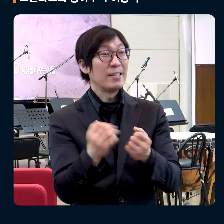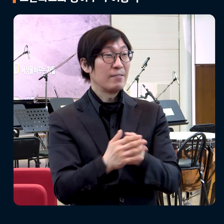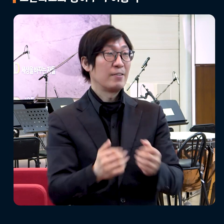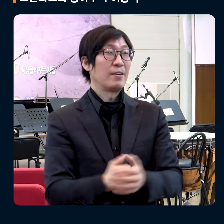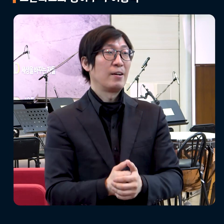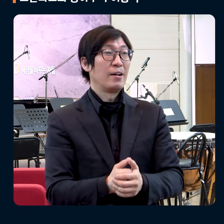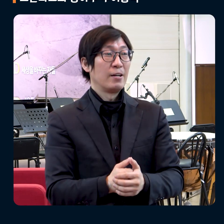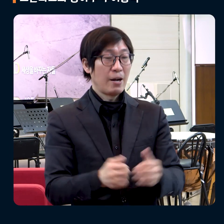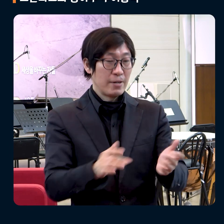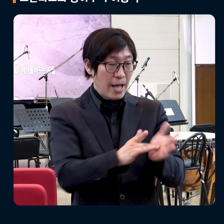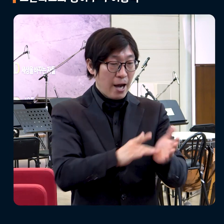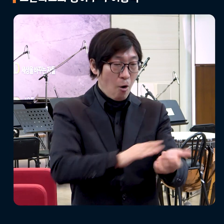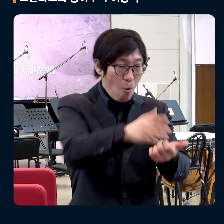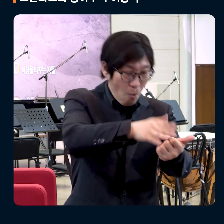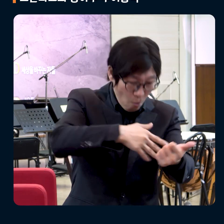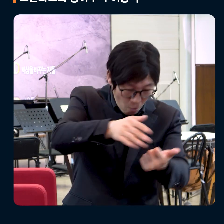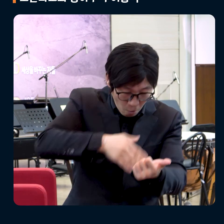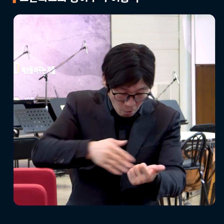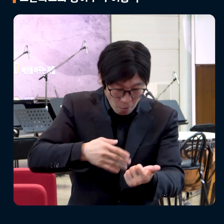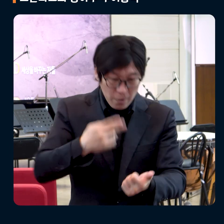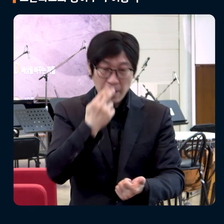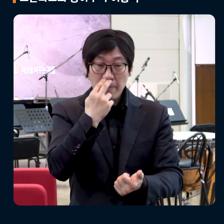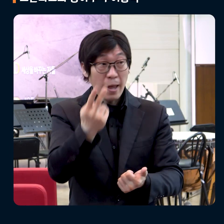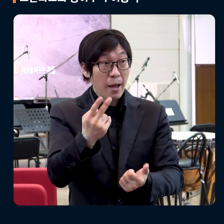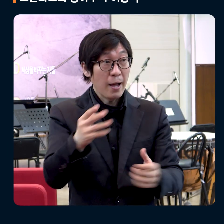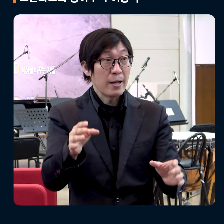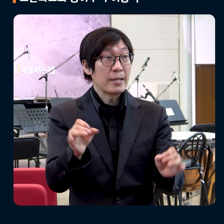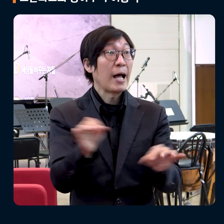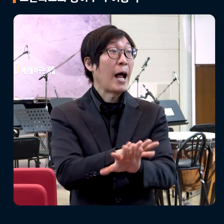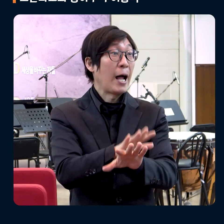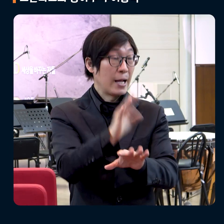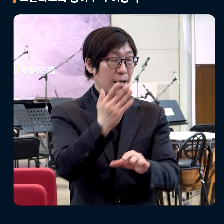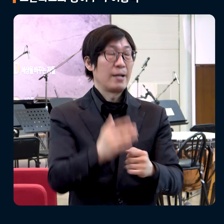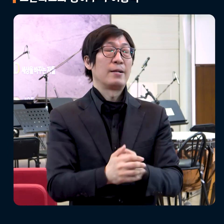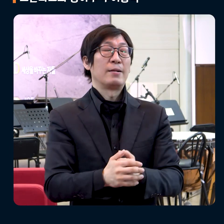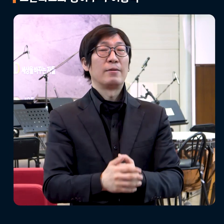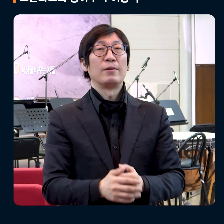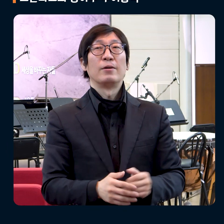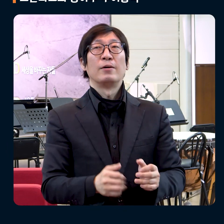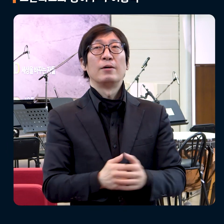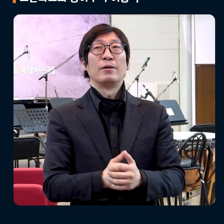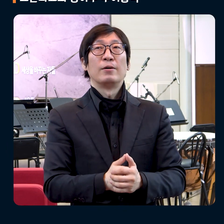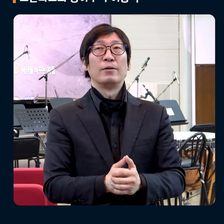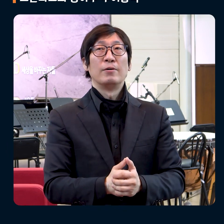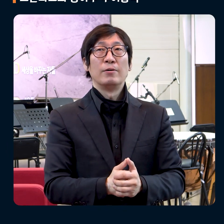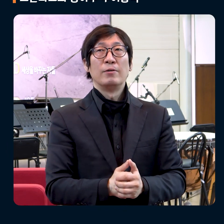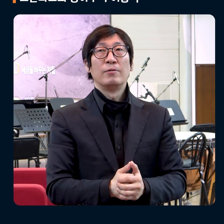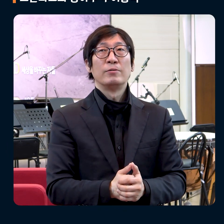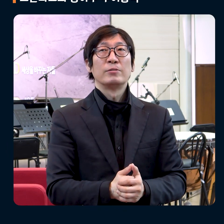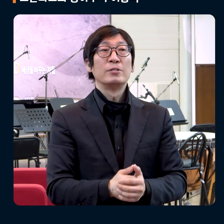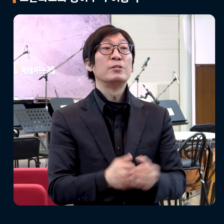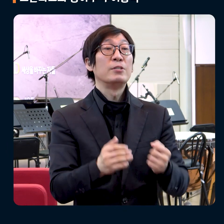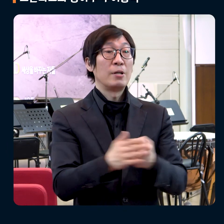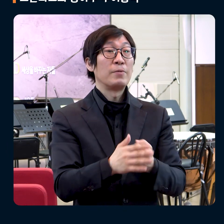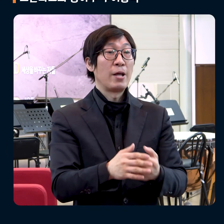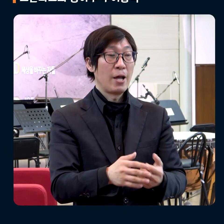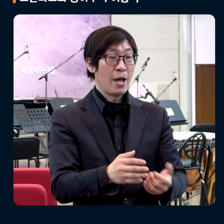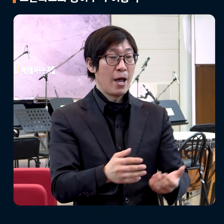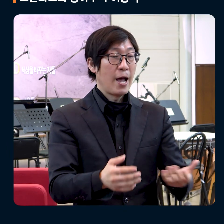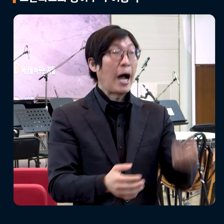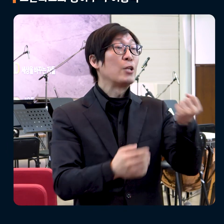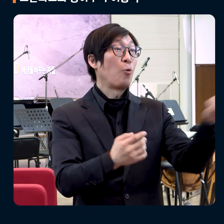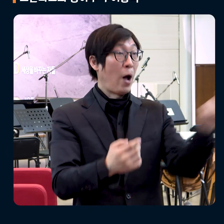사라집니다. 그리고 이렇게 쫙 진정이 되면서 또 막 상처난 것도 쫙 진정이 되면서 냄새도 나지 않게 되는